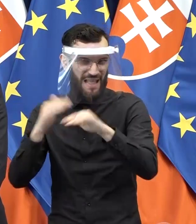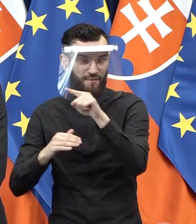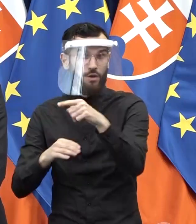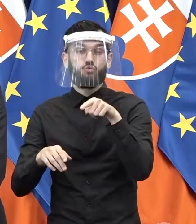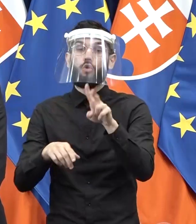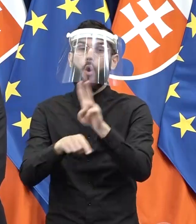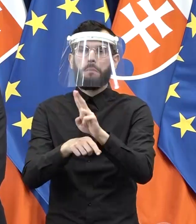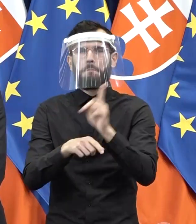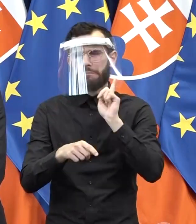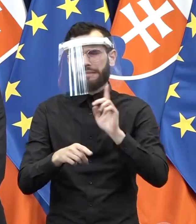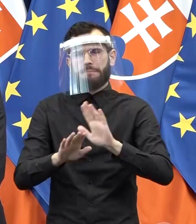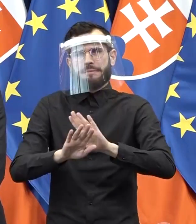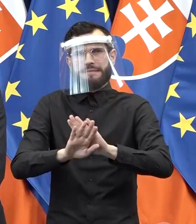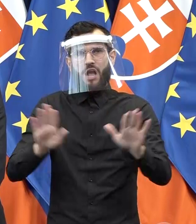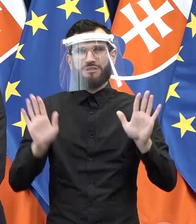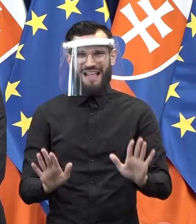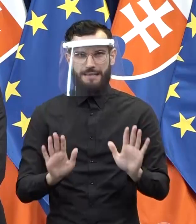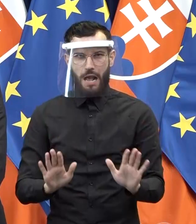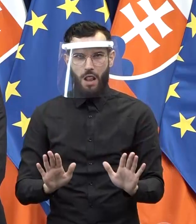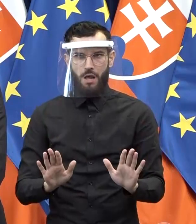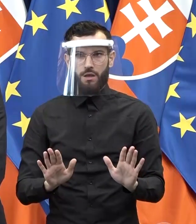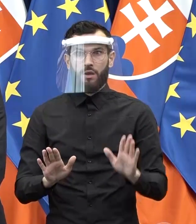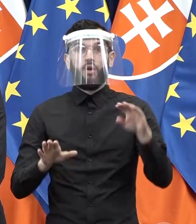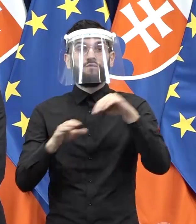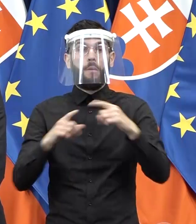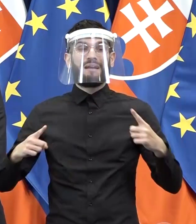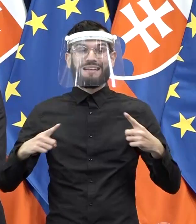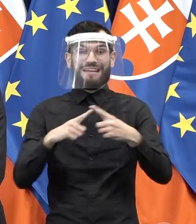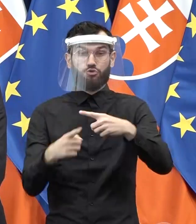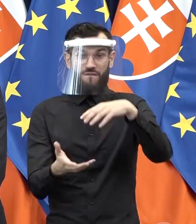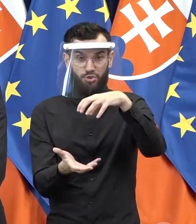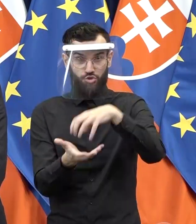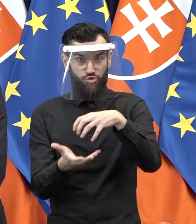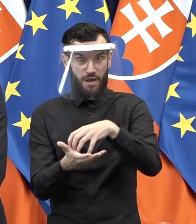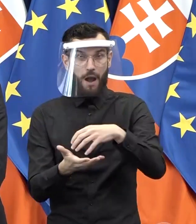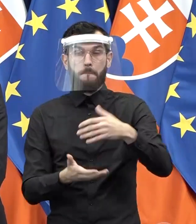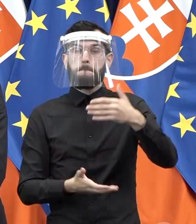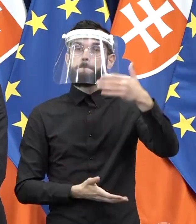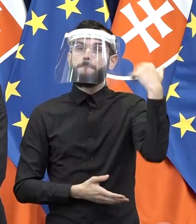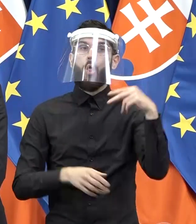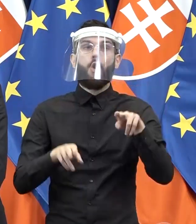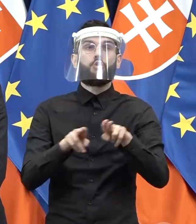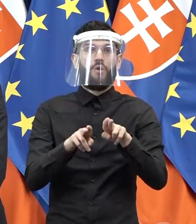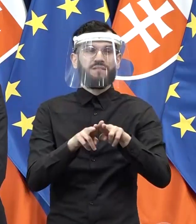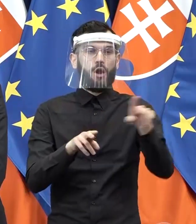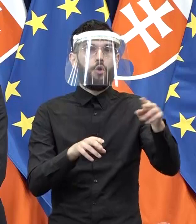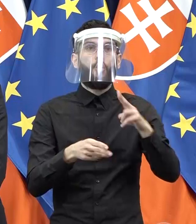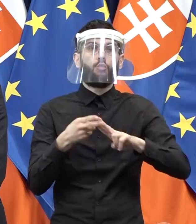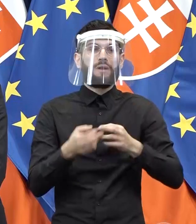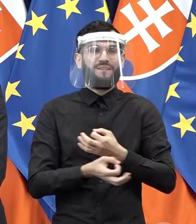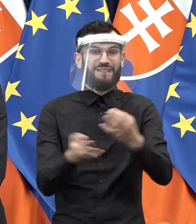tieto opatrenia za dostatočné, keďže súčasťou ústredného krízového štábu bol aj úrad verejného